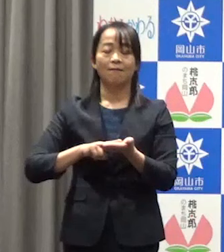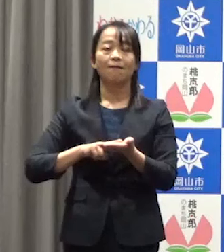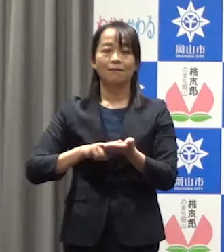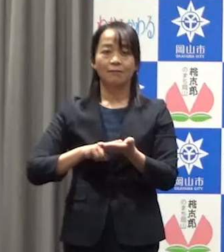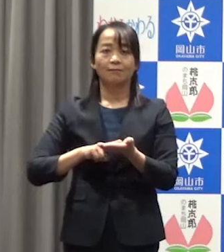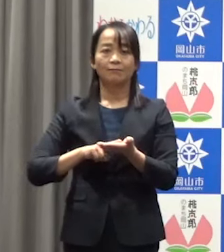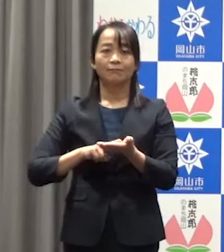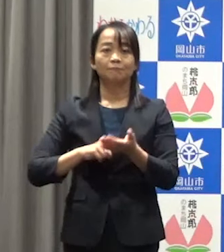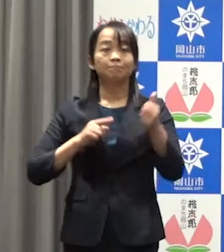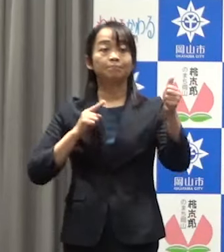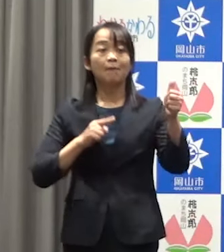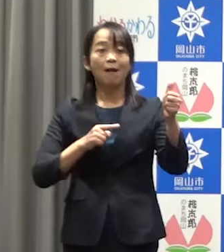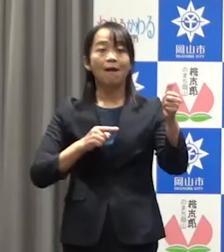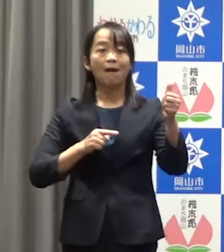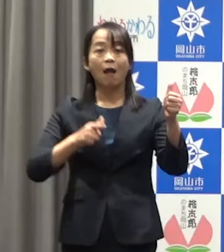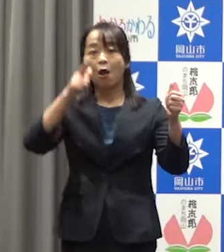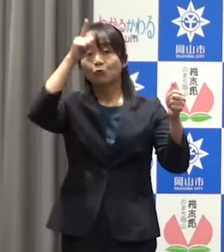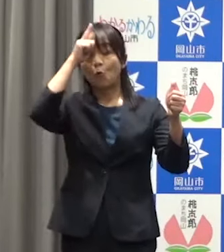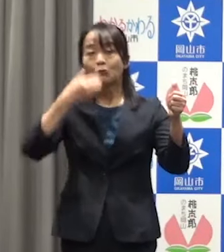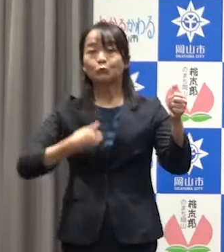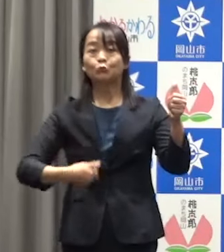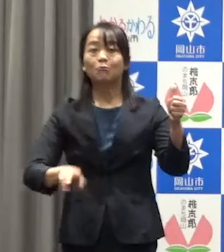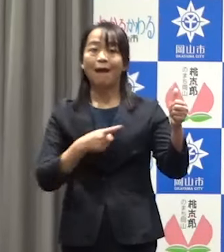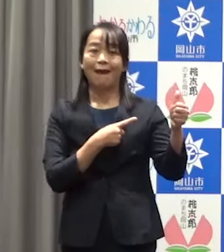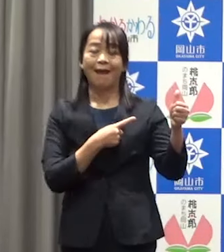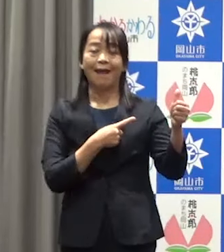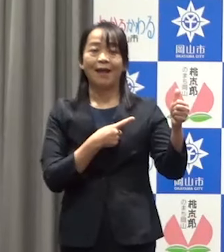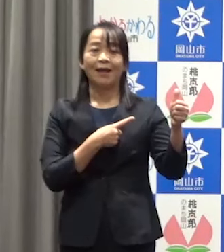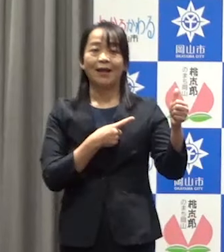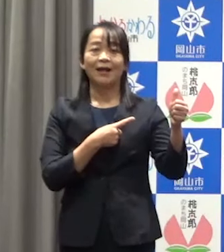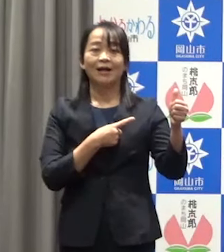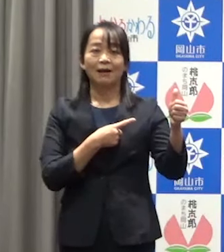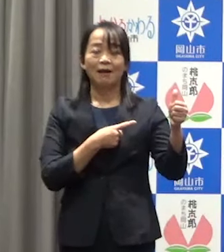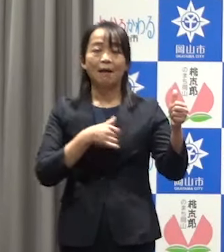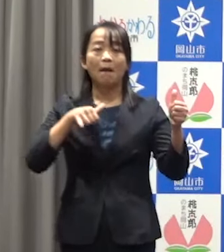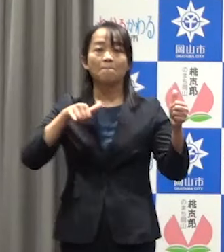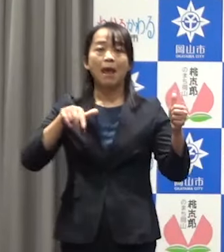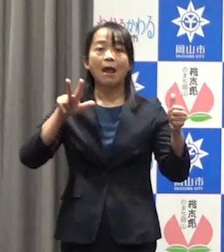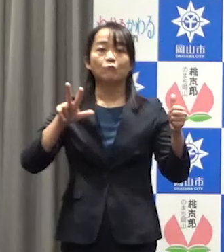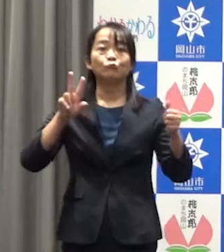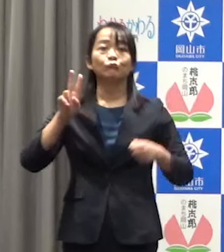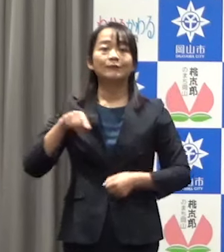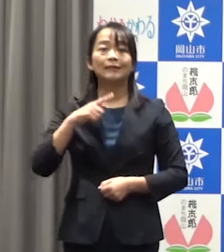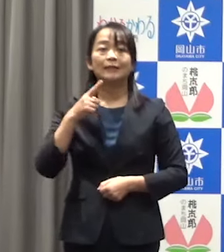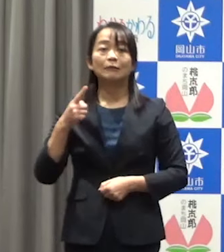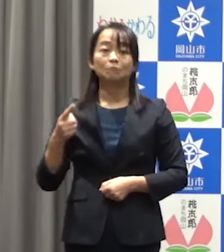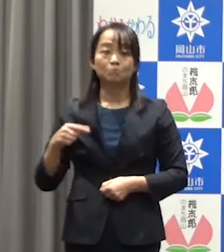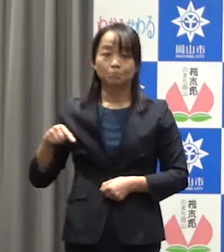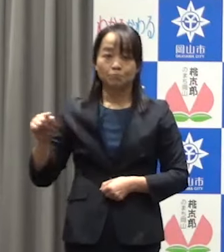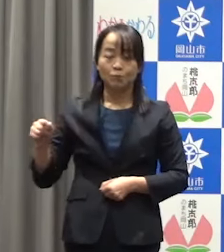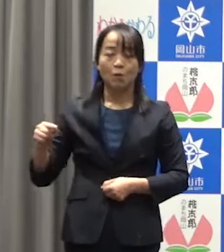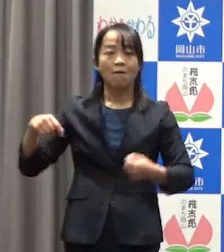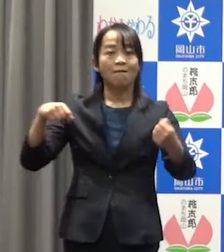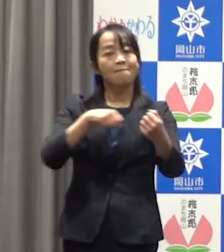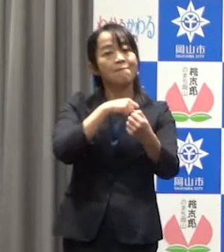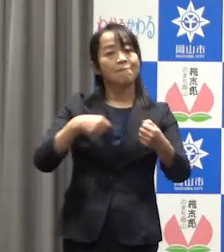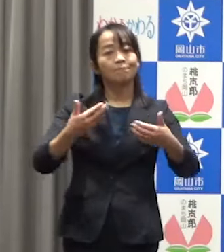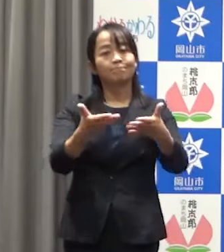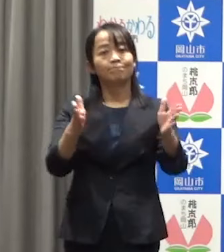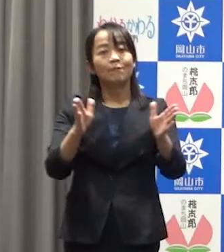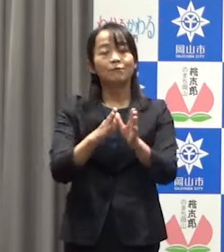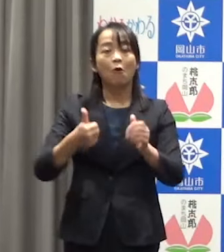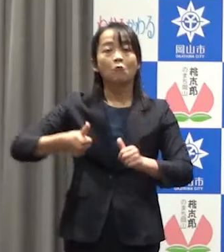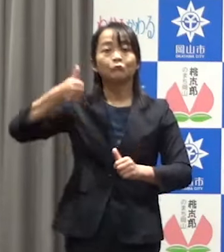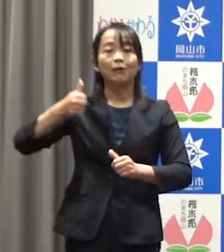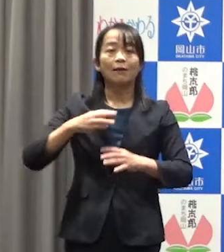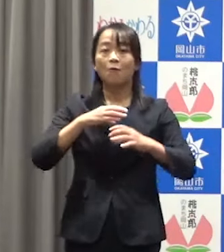ドイツ出身のシュレンベルガー氏でありますが、ベルリンフィル管弦楽団の主席オーボエ